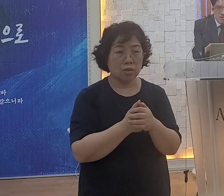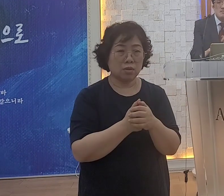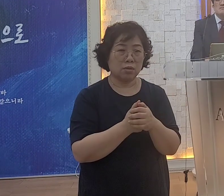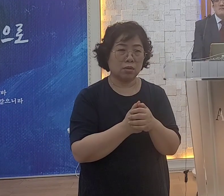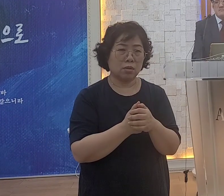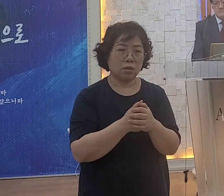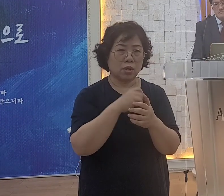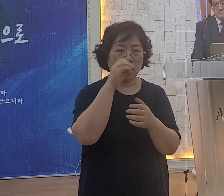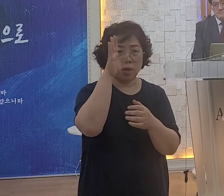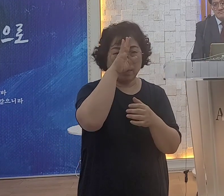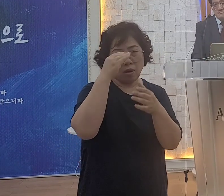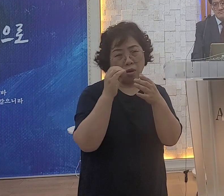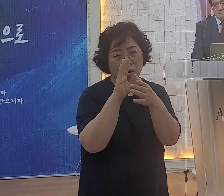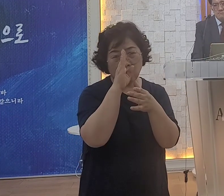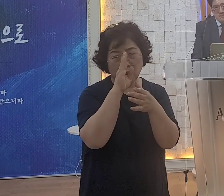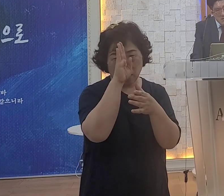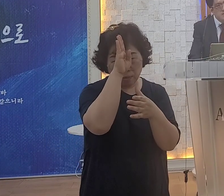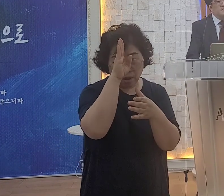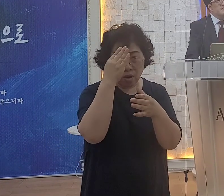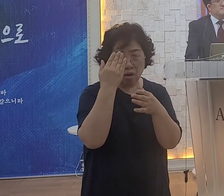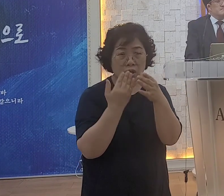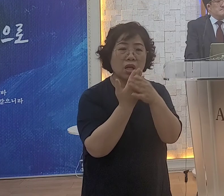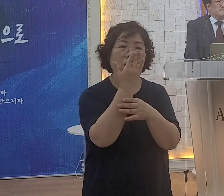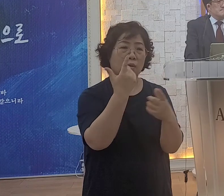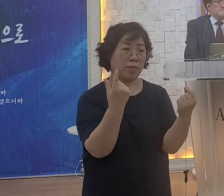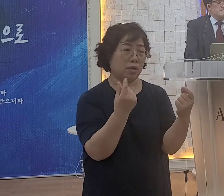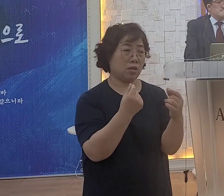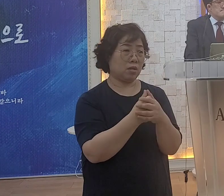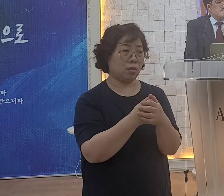이게 병든 거예요. 문제가 있는 거예요.